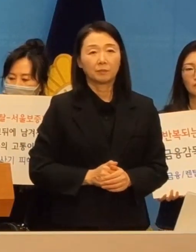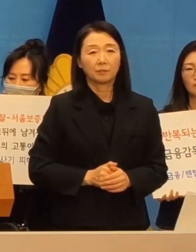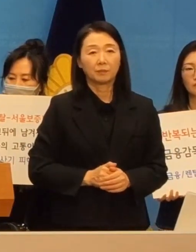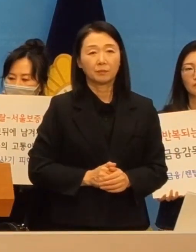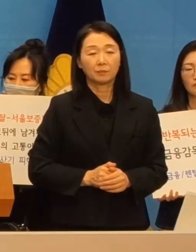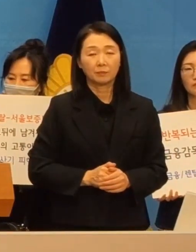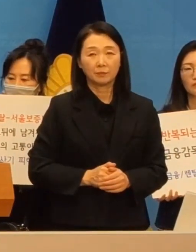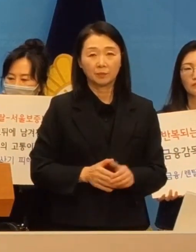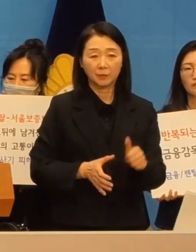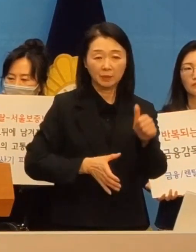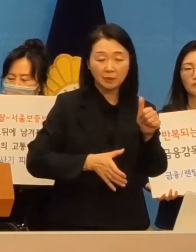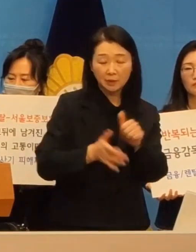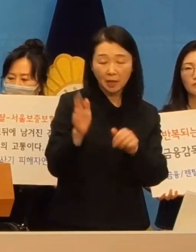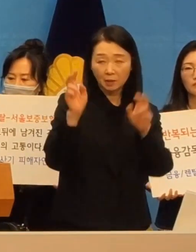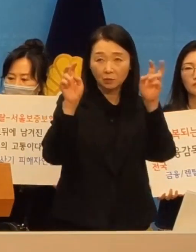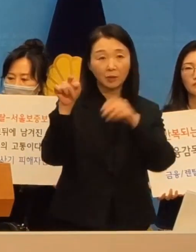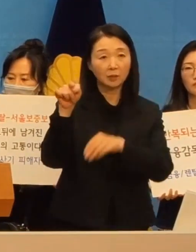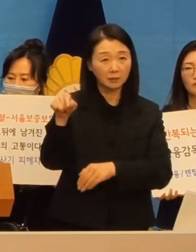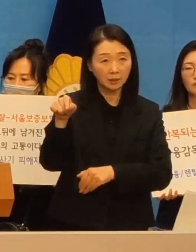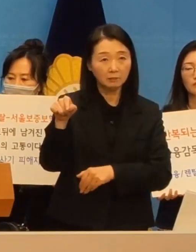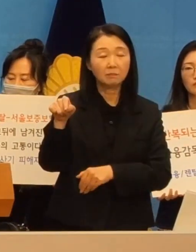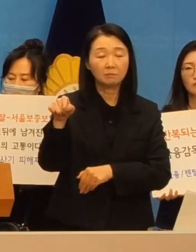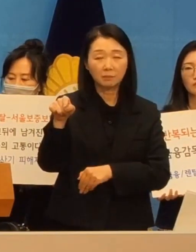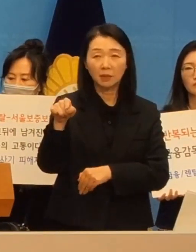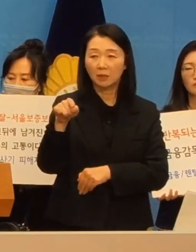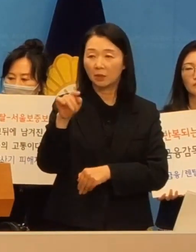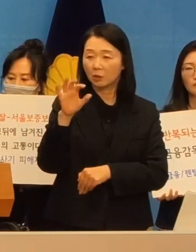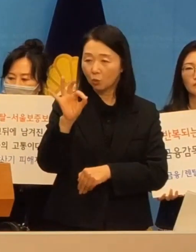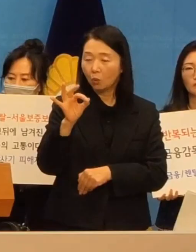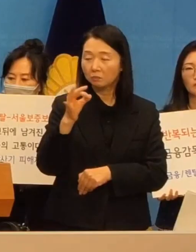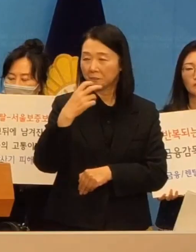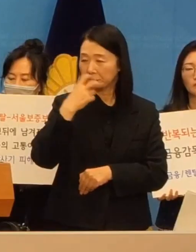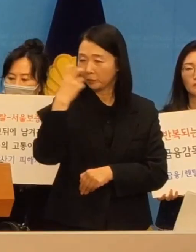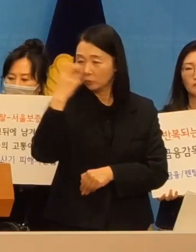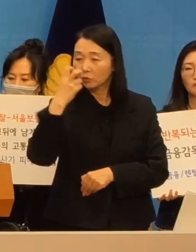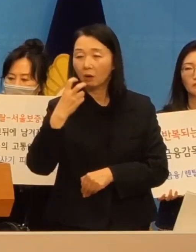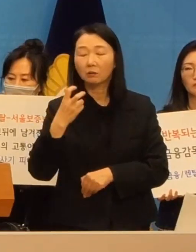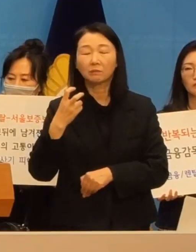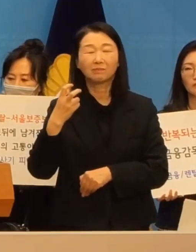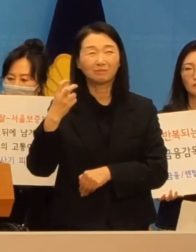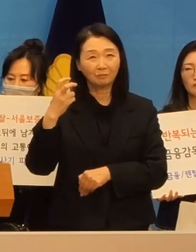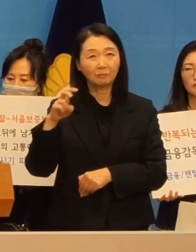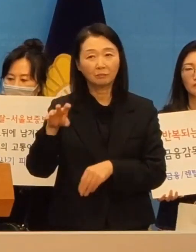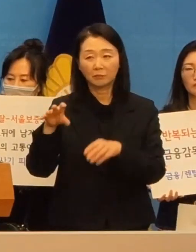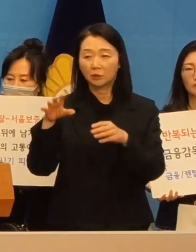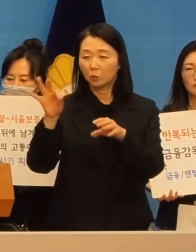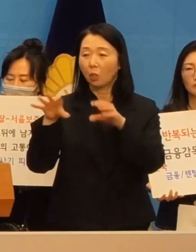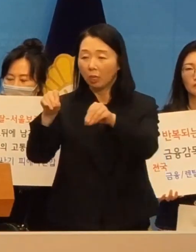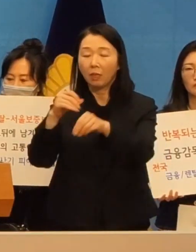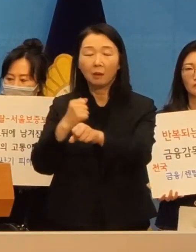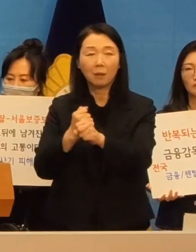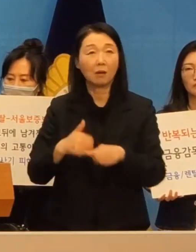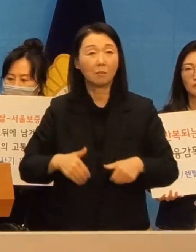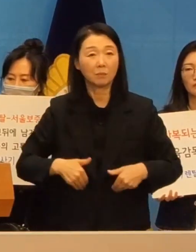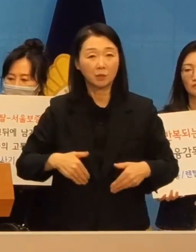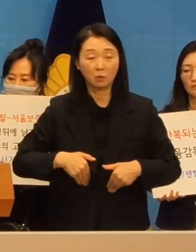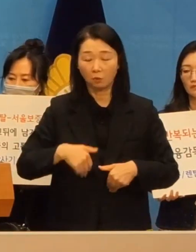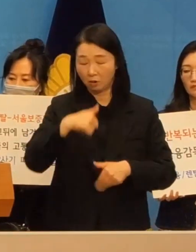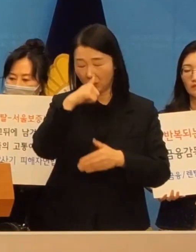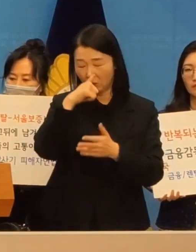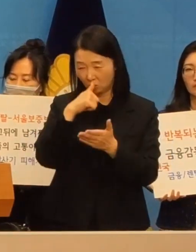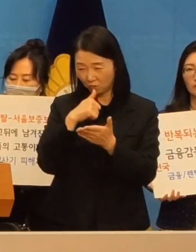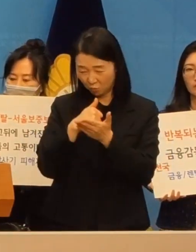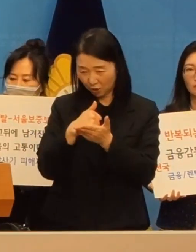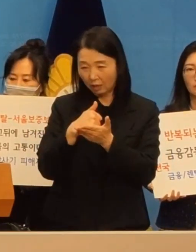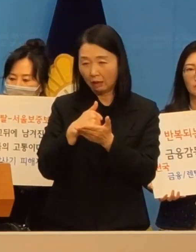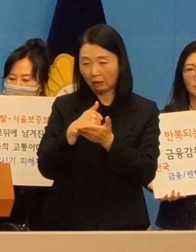가해 렌탈사들의 계좌 추적, 가압류, 범죄 수익 환수로 피해 회복의 길을 열어야